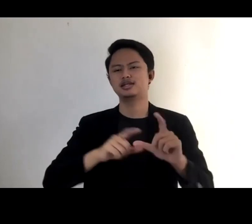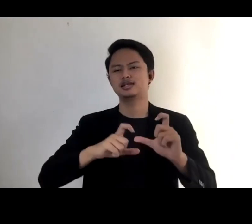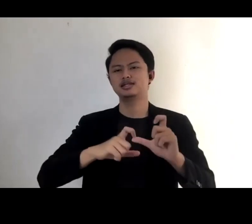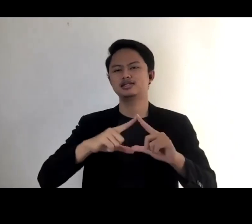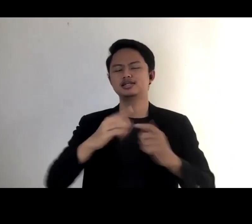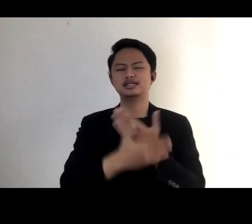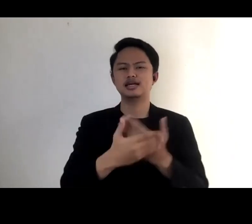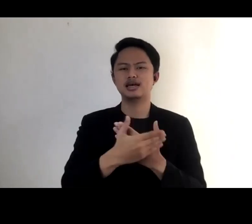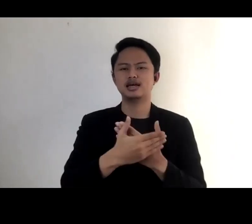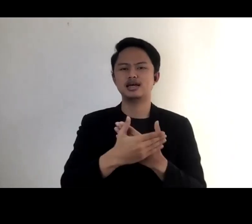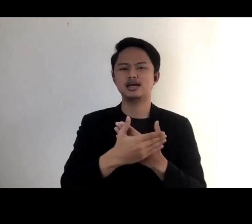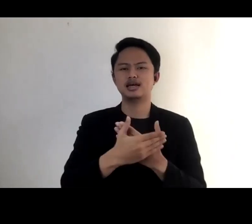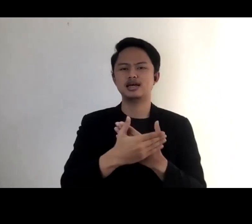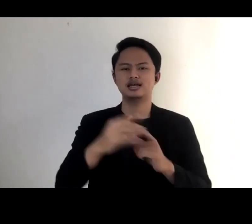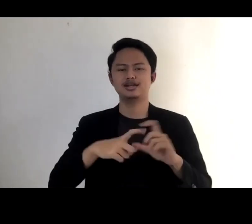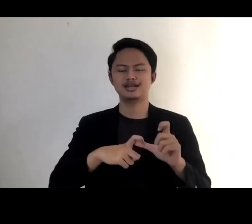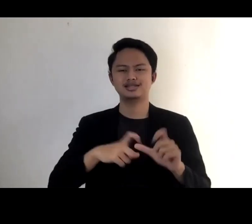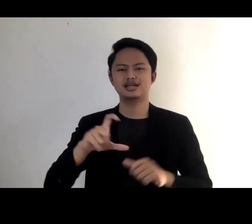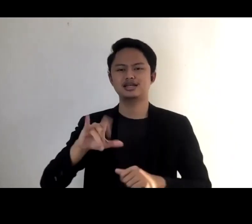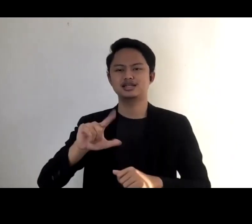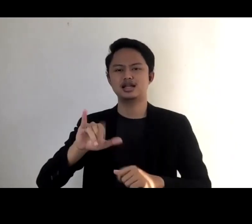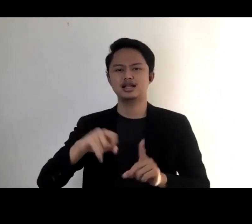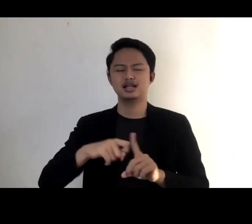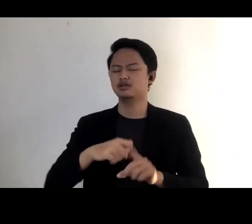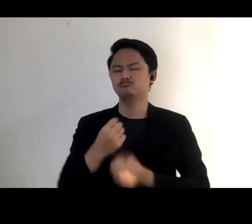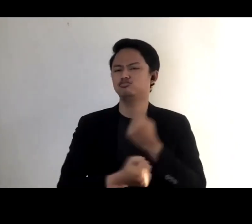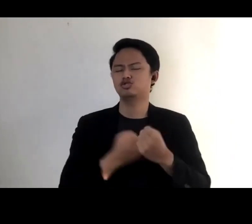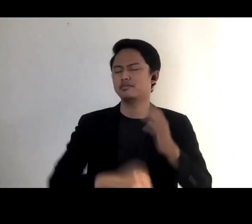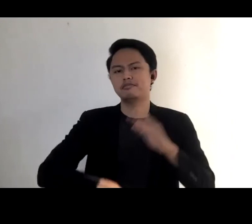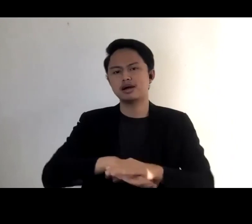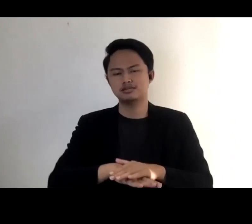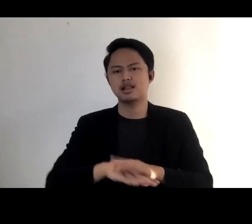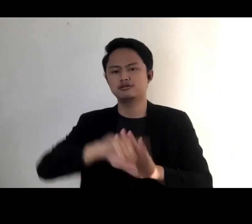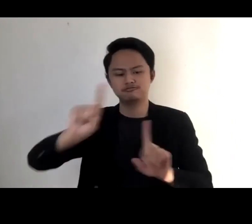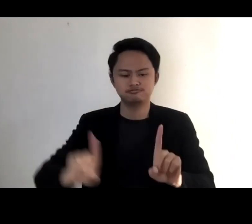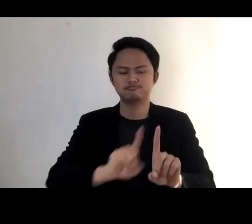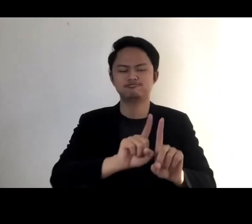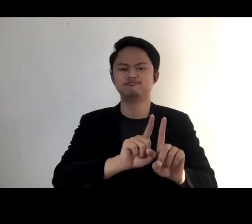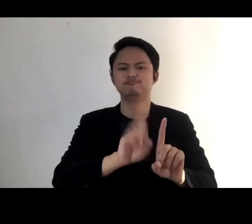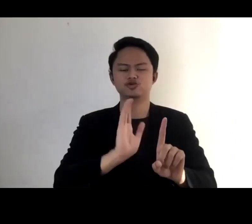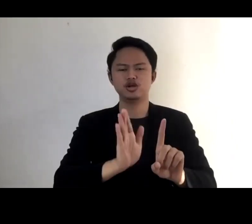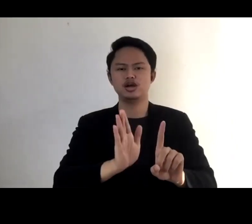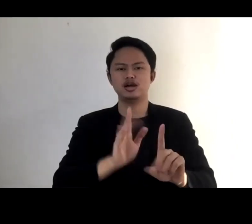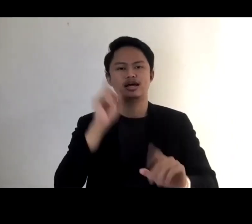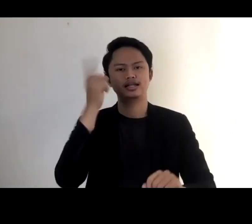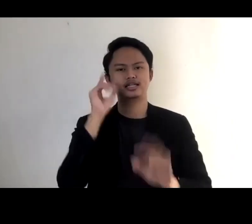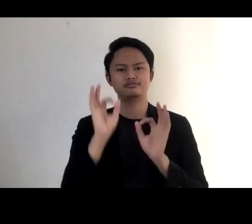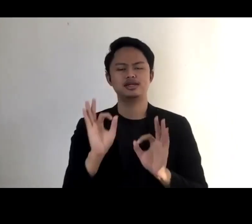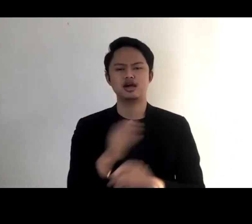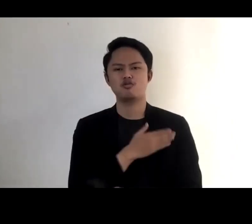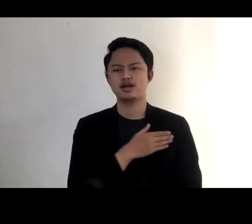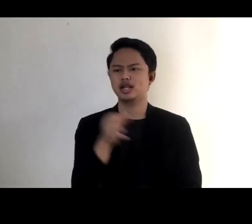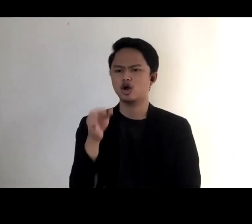Cilik yang sudah luar biasa all out mendampingi kawan-kawan baik di Dinas Pendidikan Kabupaten